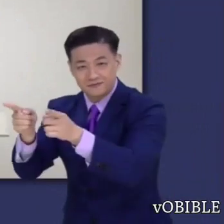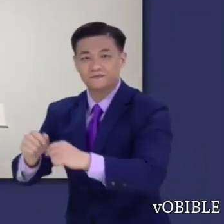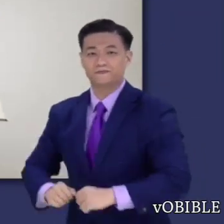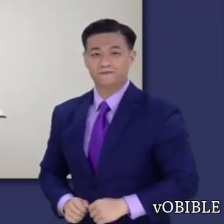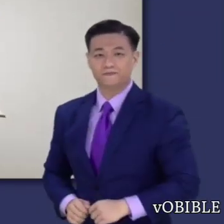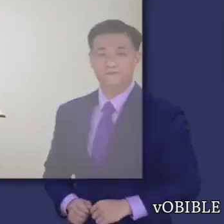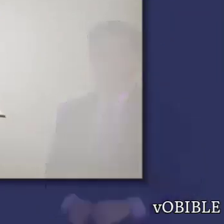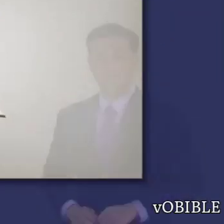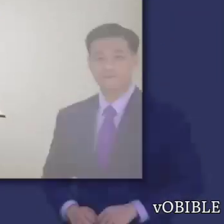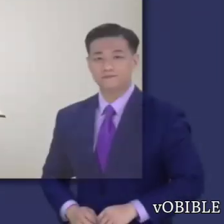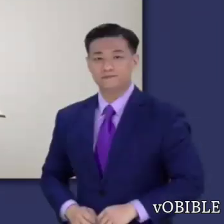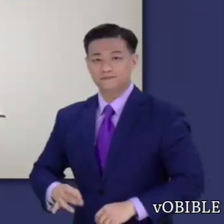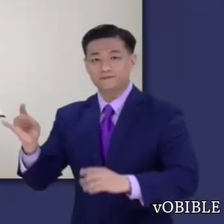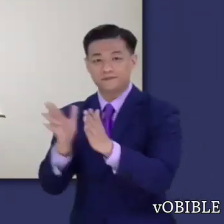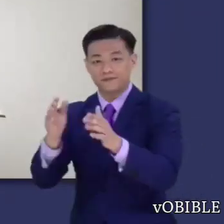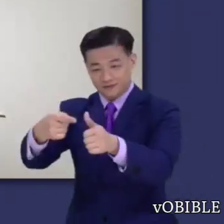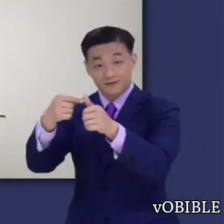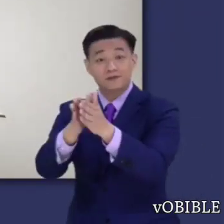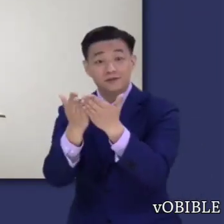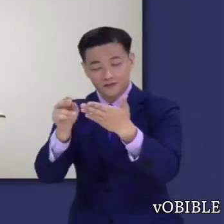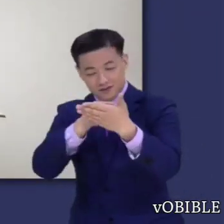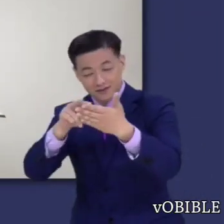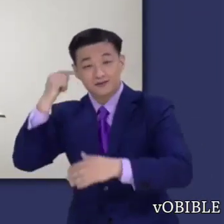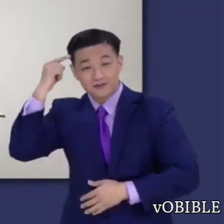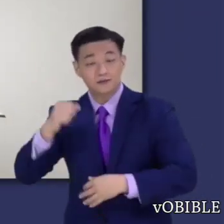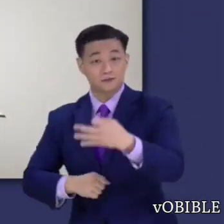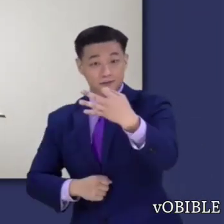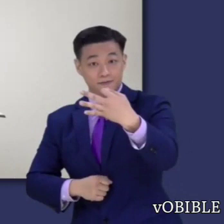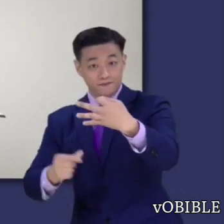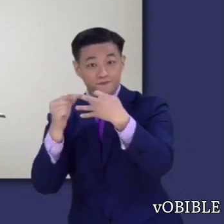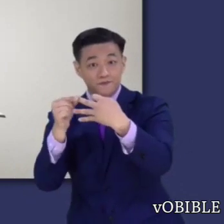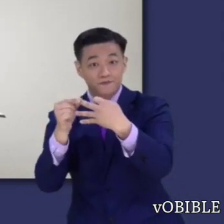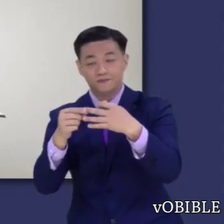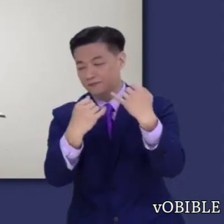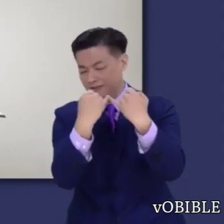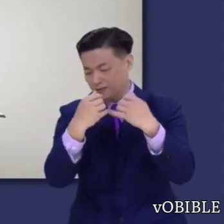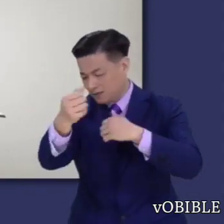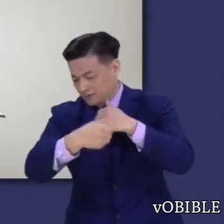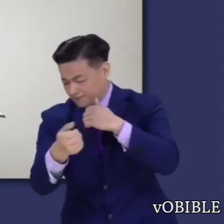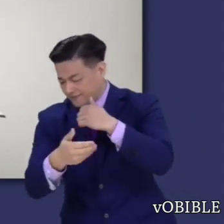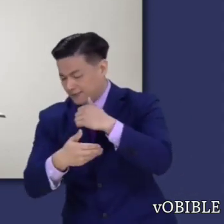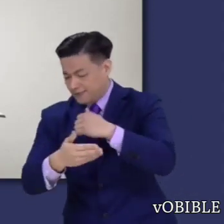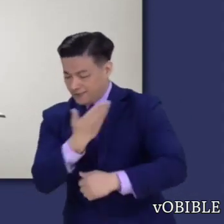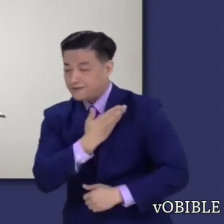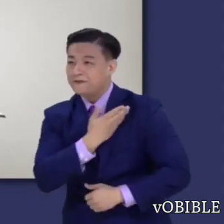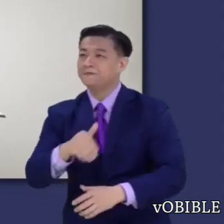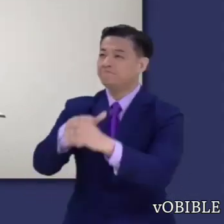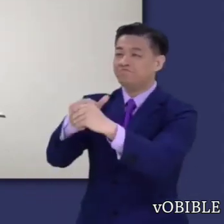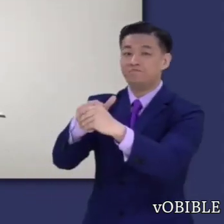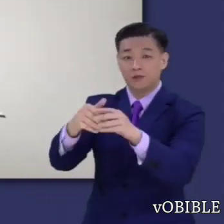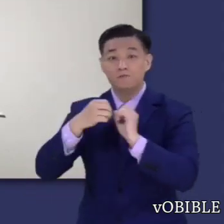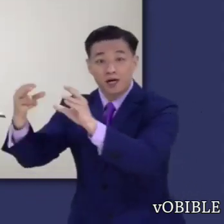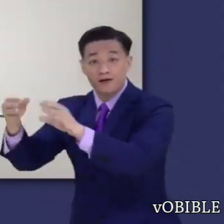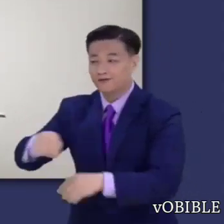你读帖撒罗尼迦前书时请留意，我们在考验下坚定不移，可以鼓励其他